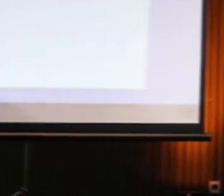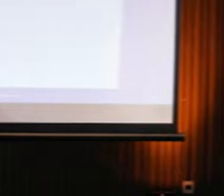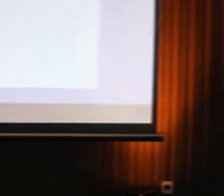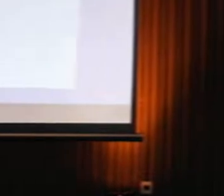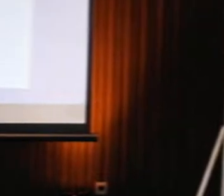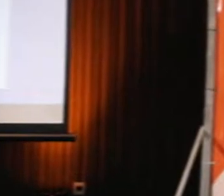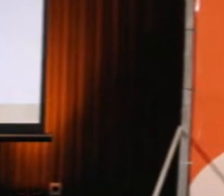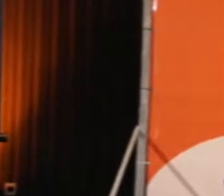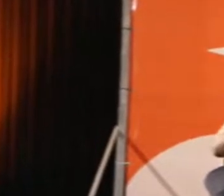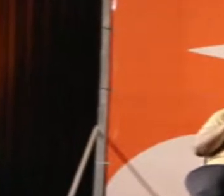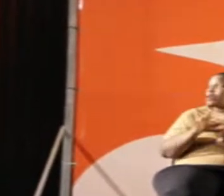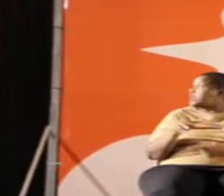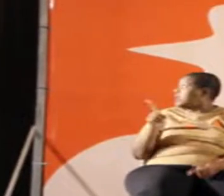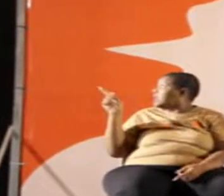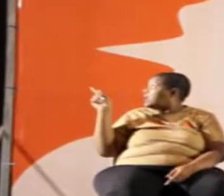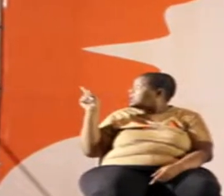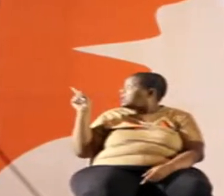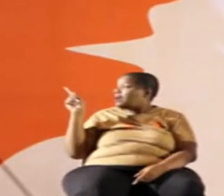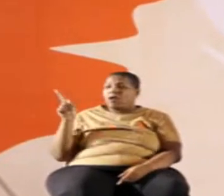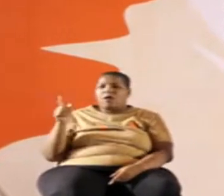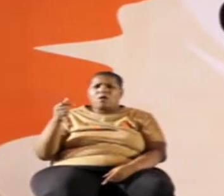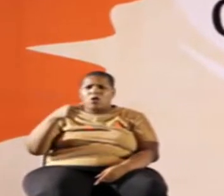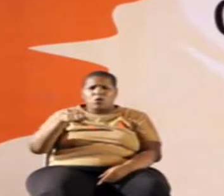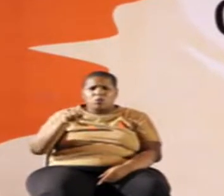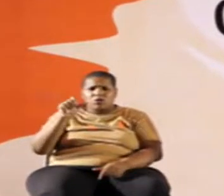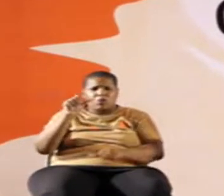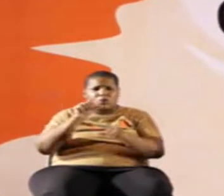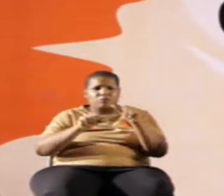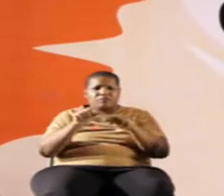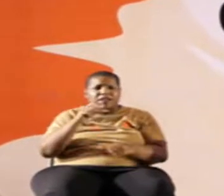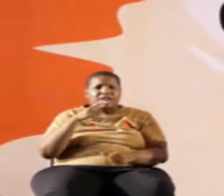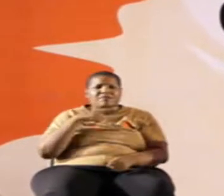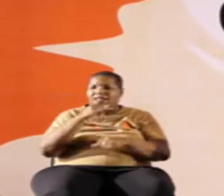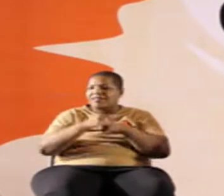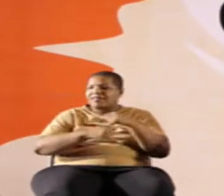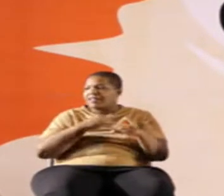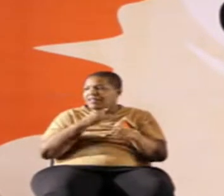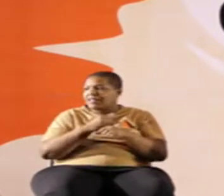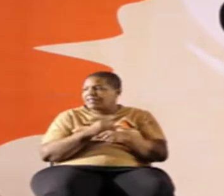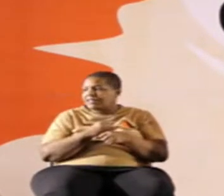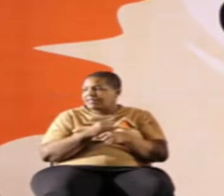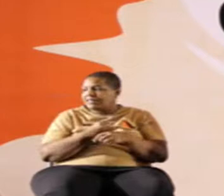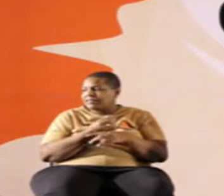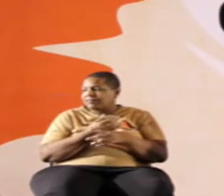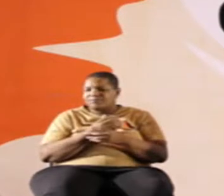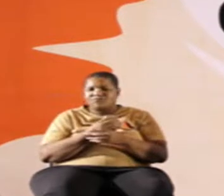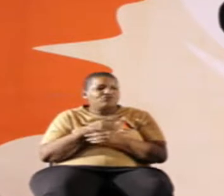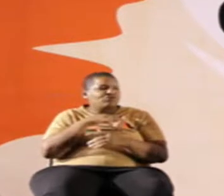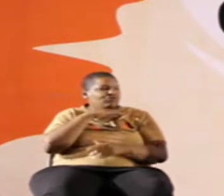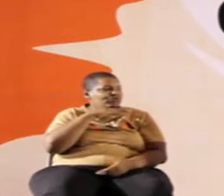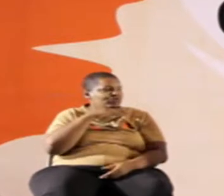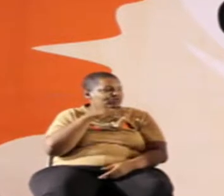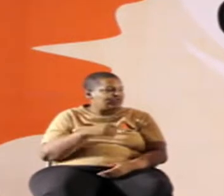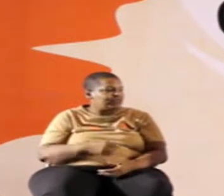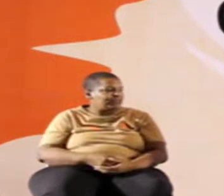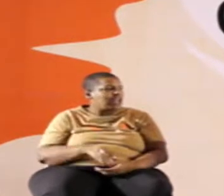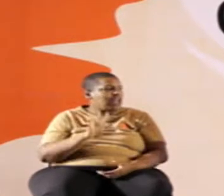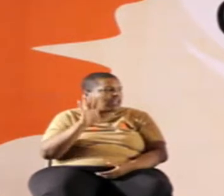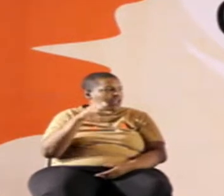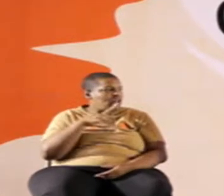quero mostrar com isso daqui? Não precisa mudar não, porque não tem internet. Não tem, mas eu tenho aqui, eu vou